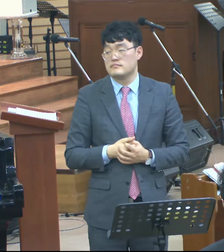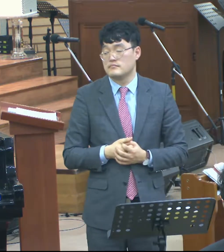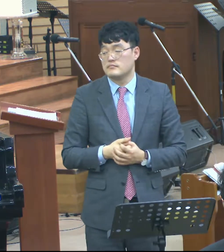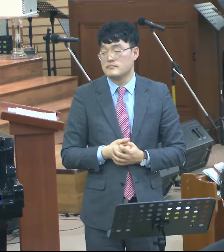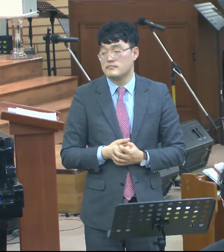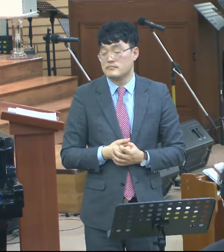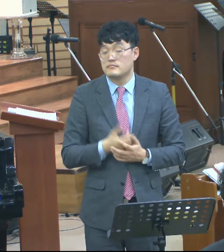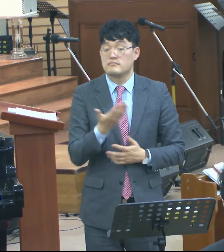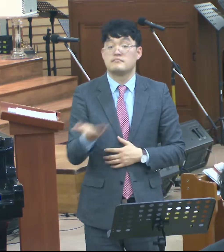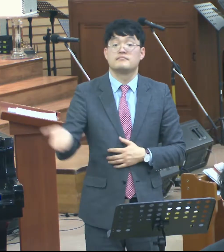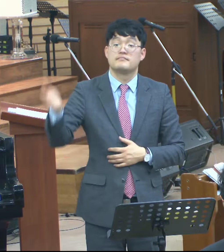그러나 주거 공간은